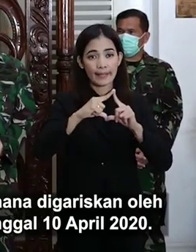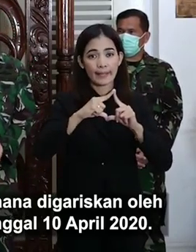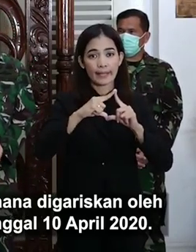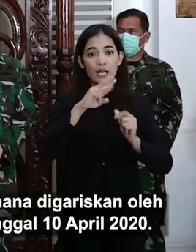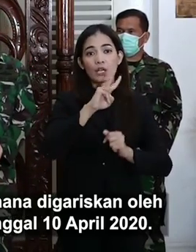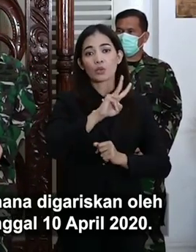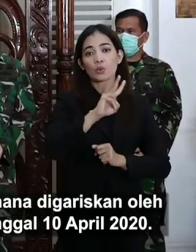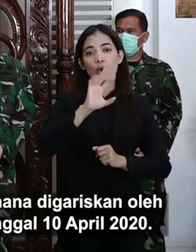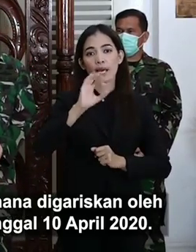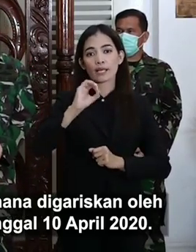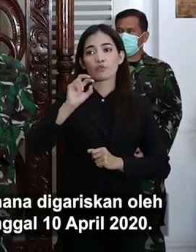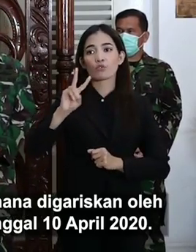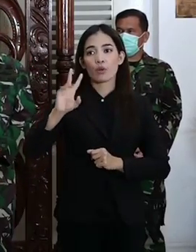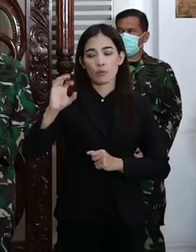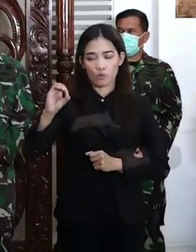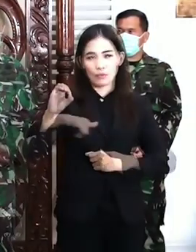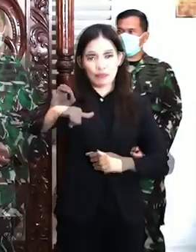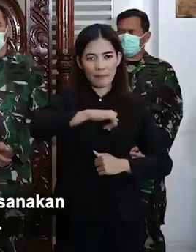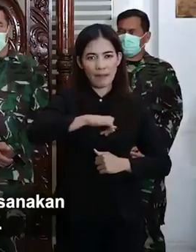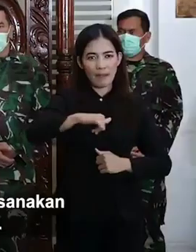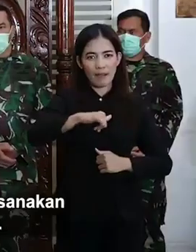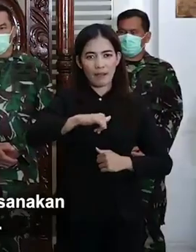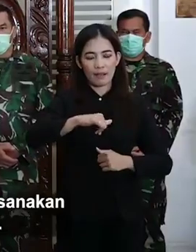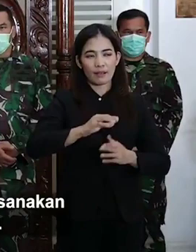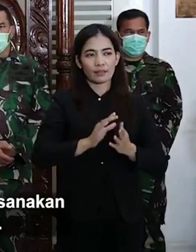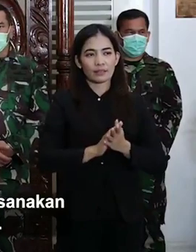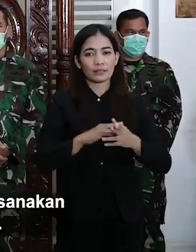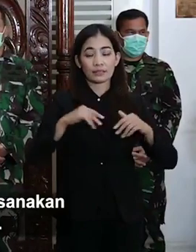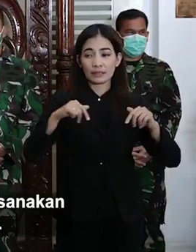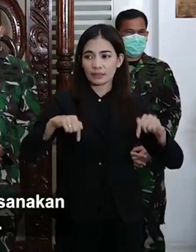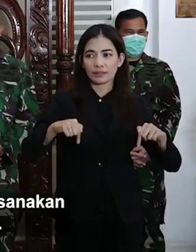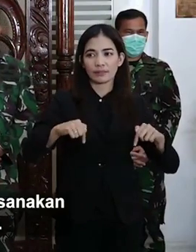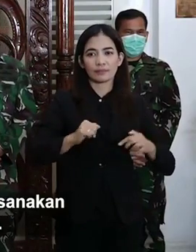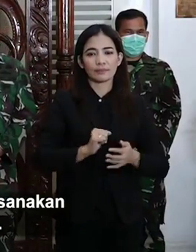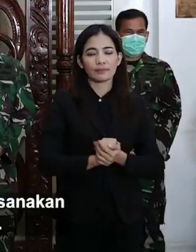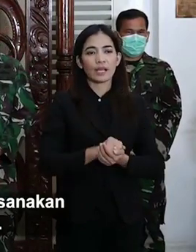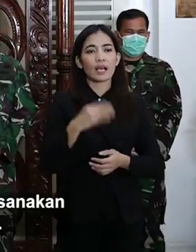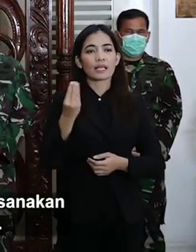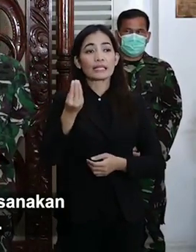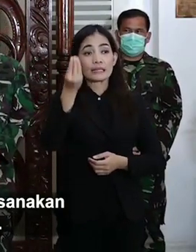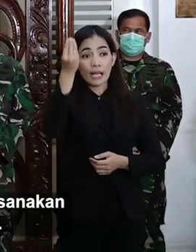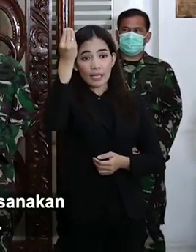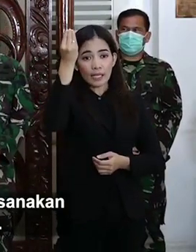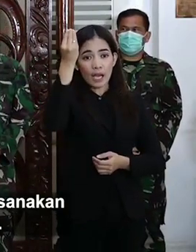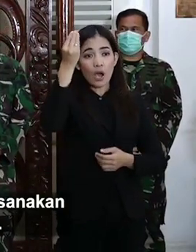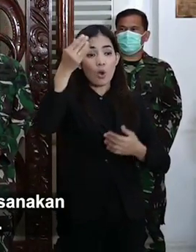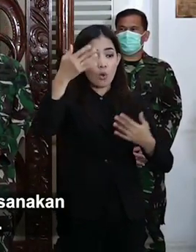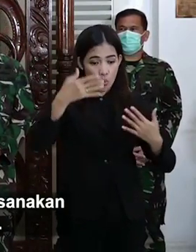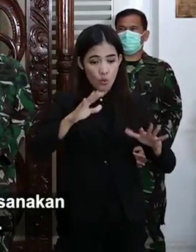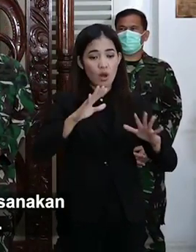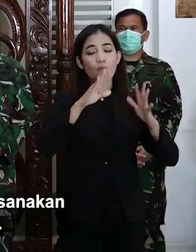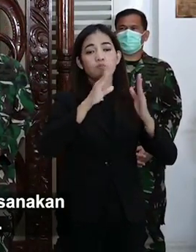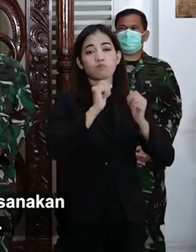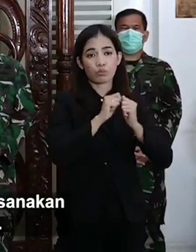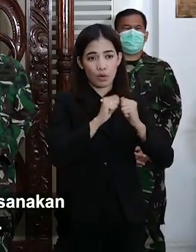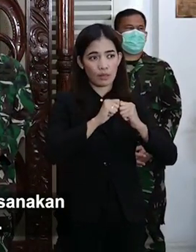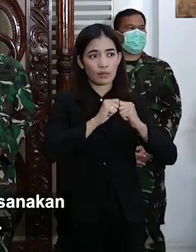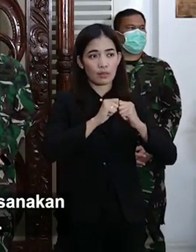10 April 2020. Selama ini DKI Jakarta sudah